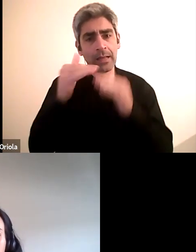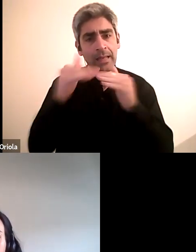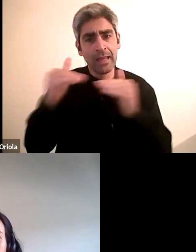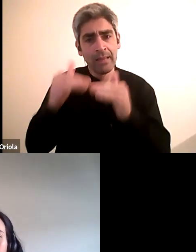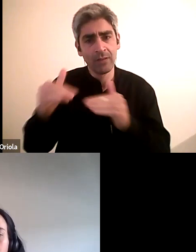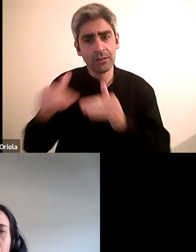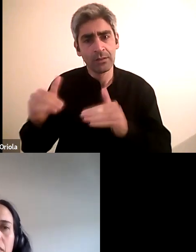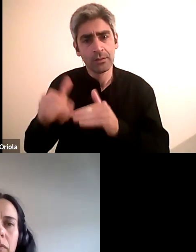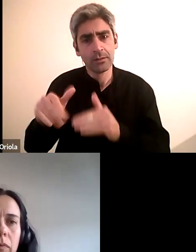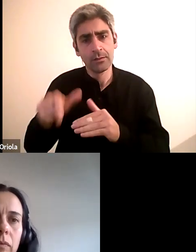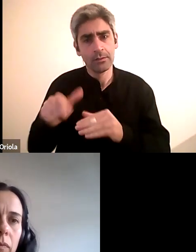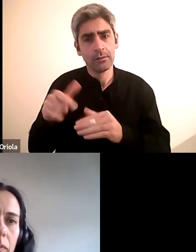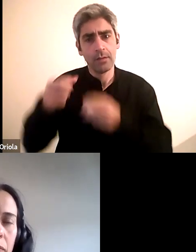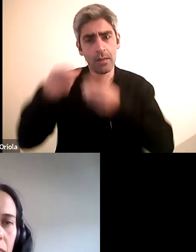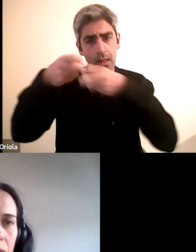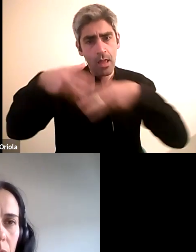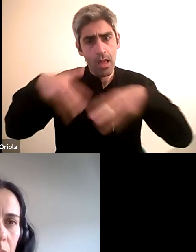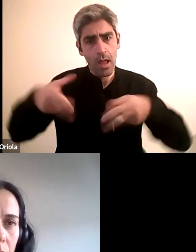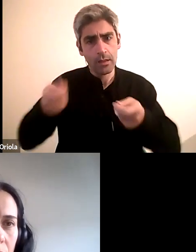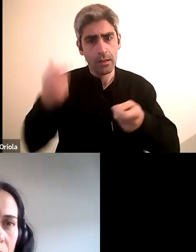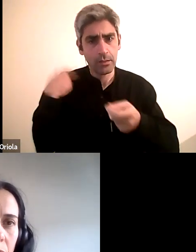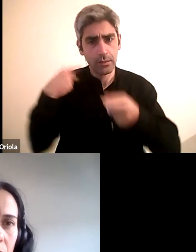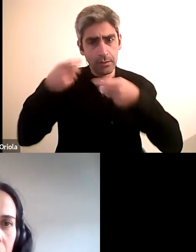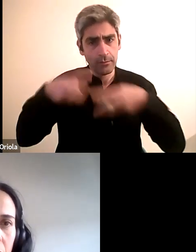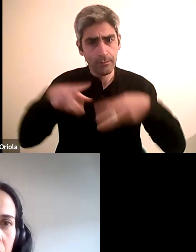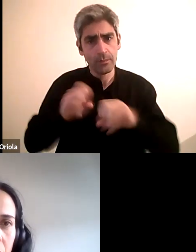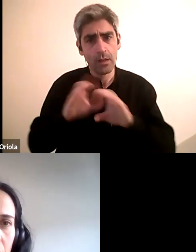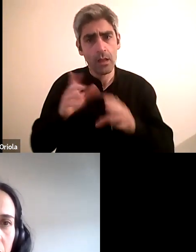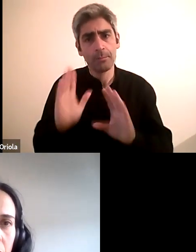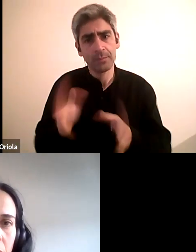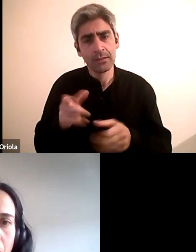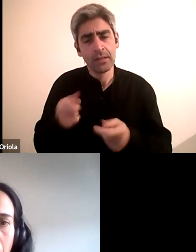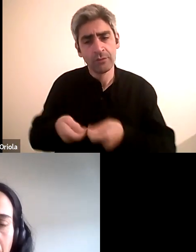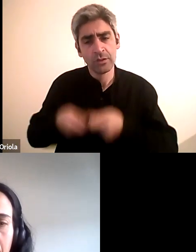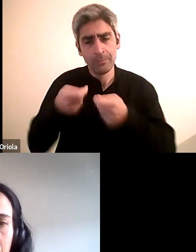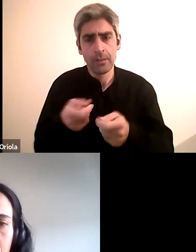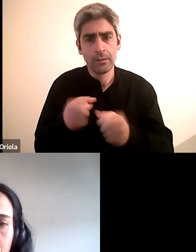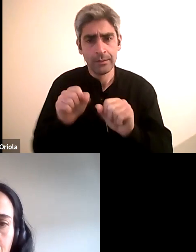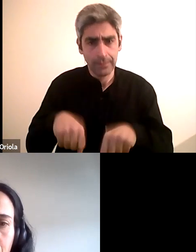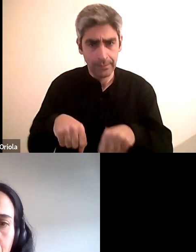seguintes da hierarquia. E, portanto, é evidente que tem que haver algum investimento.